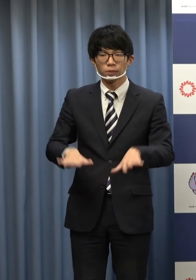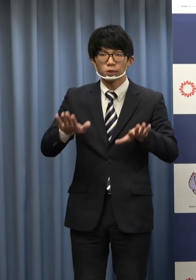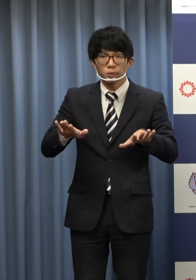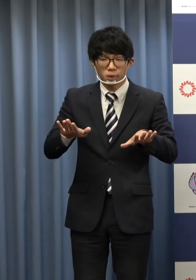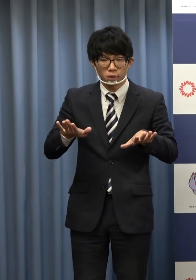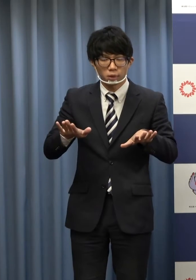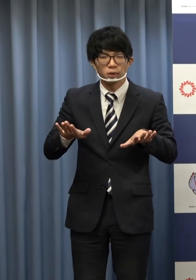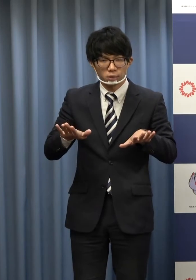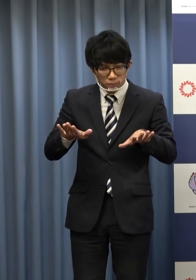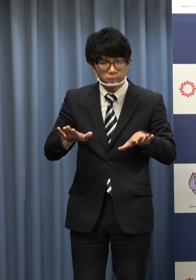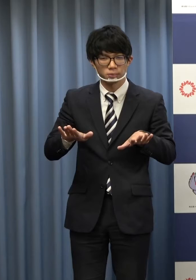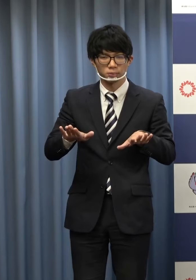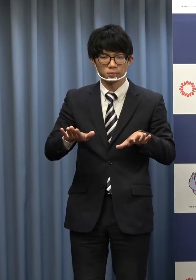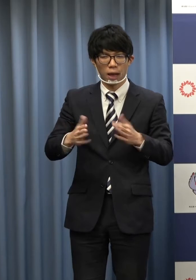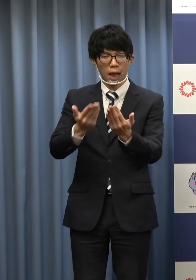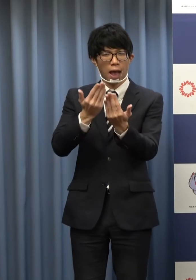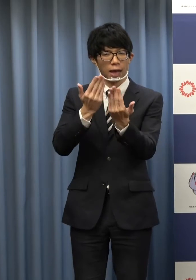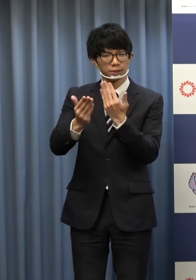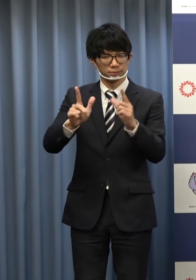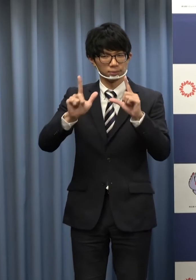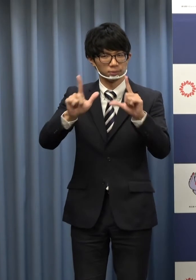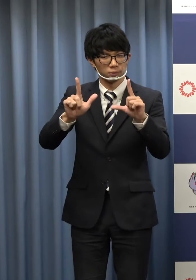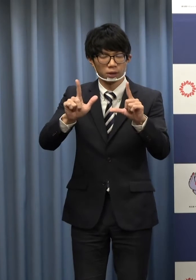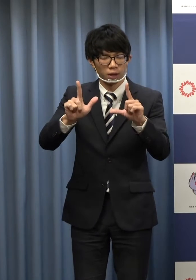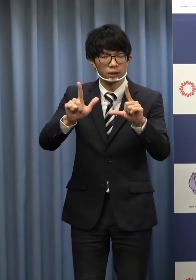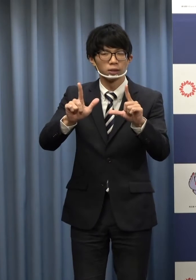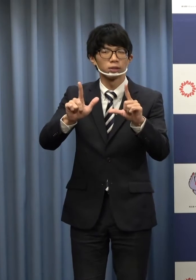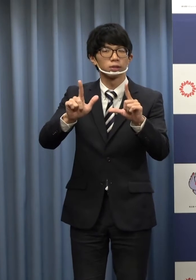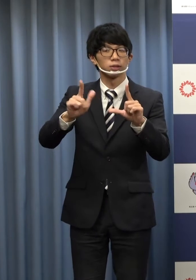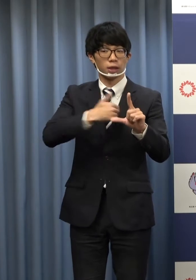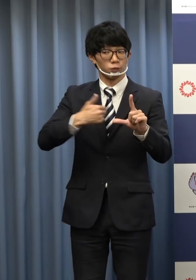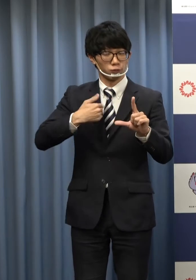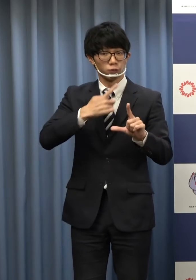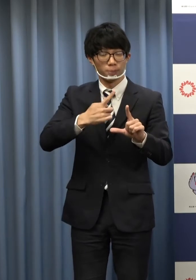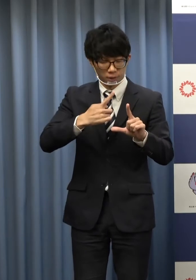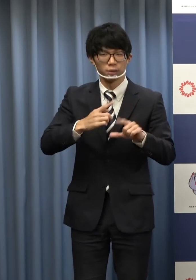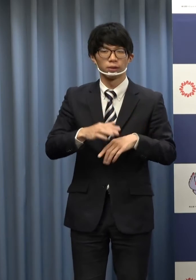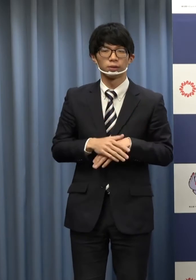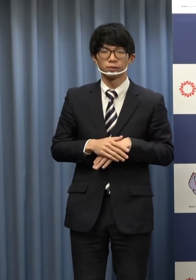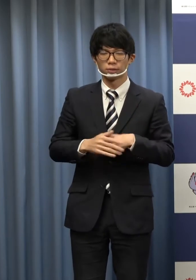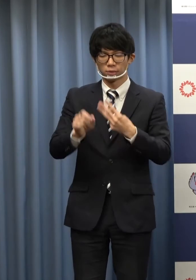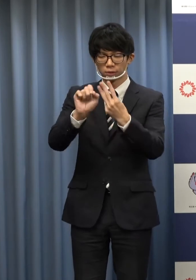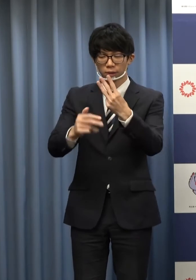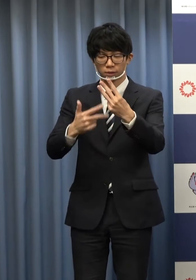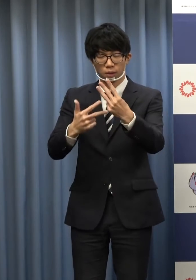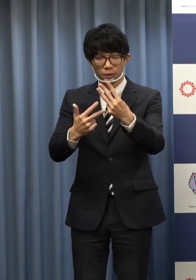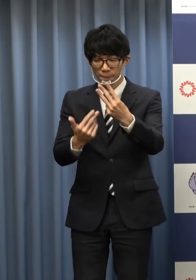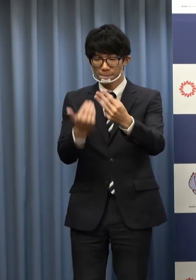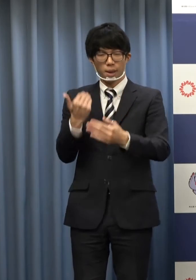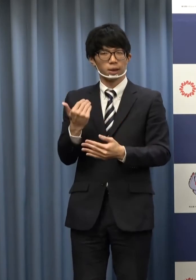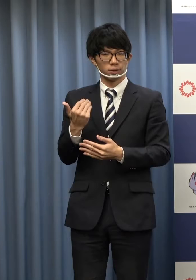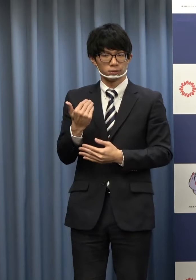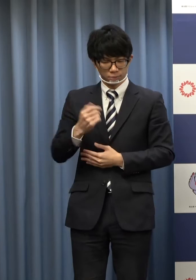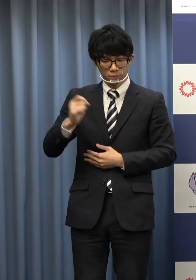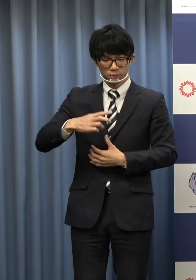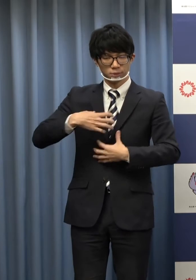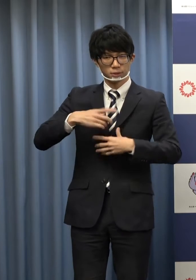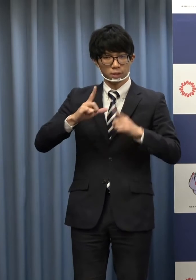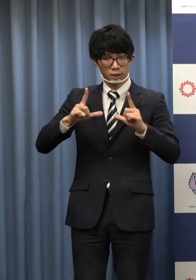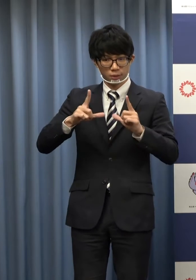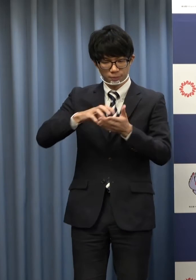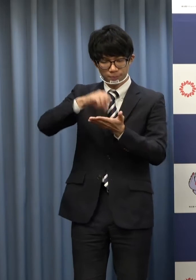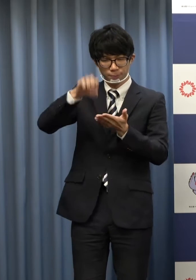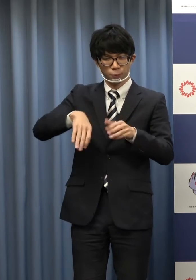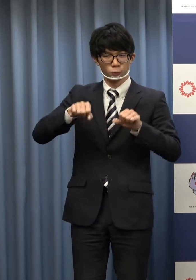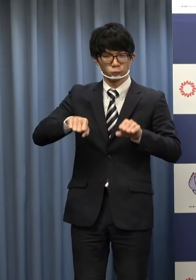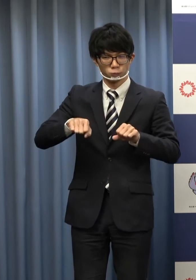点において明確に申し上げるのはられるのは、3月7日を前にした緊急事態の解除を要